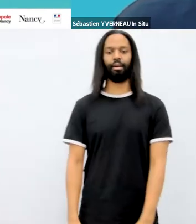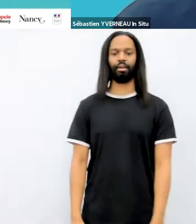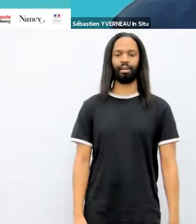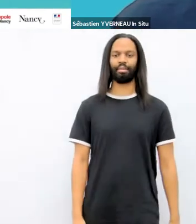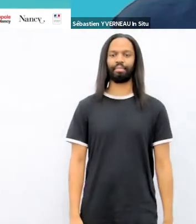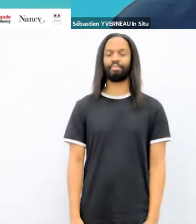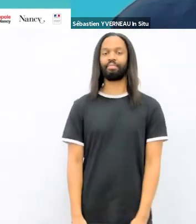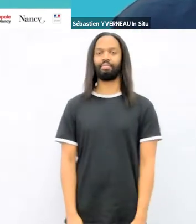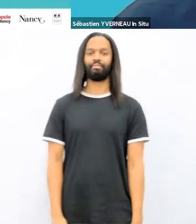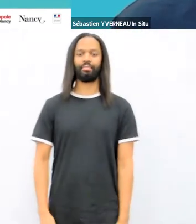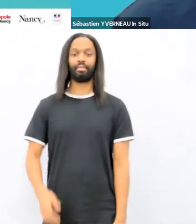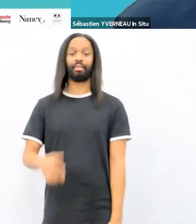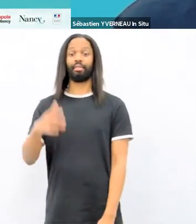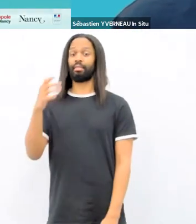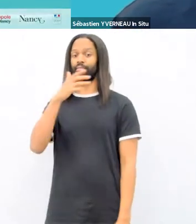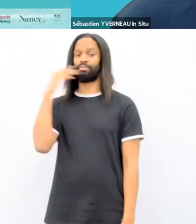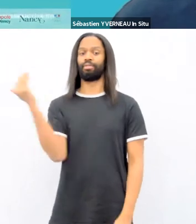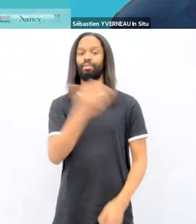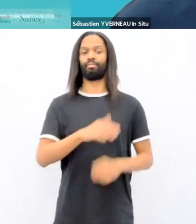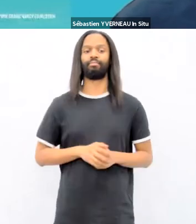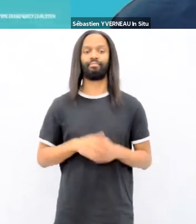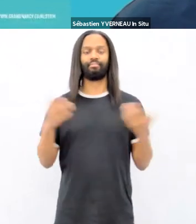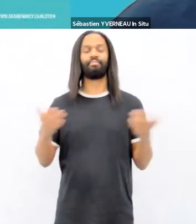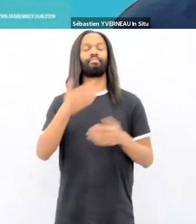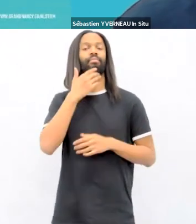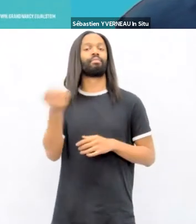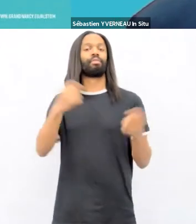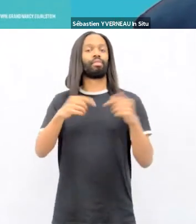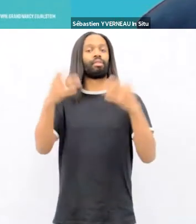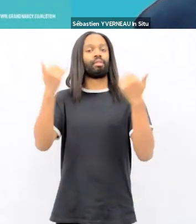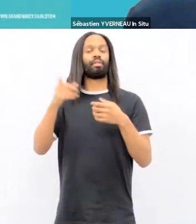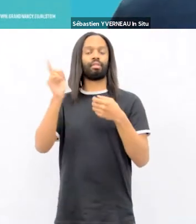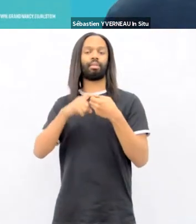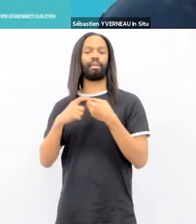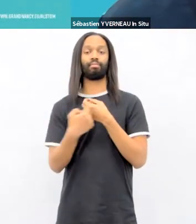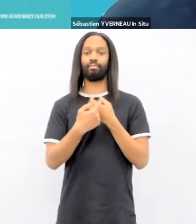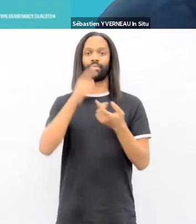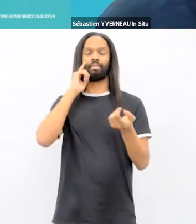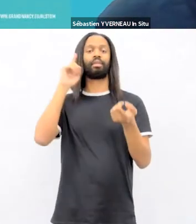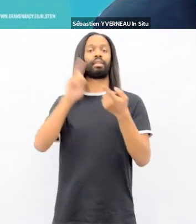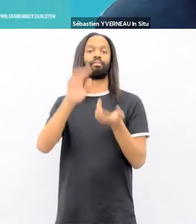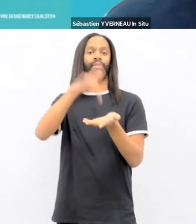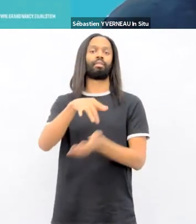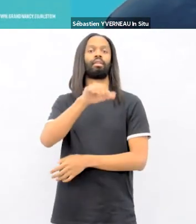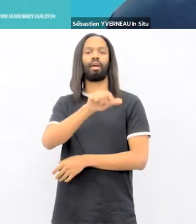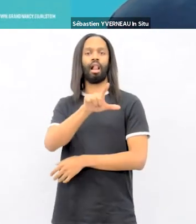dédiée au site Alstom et à son devenir.